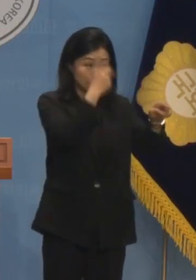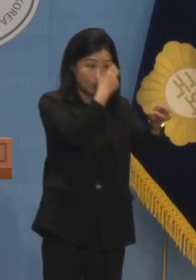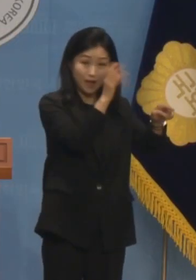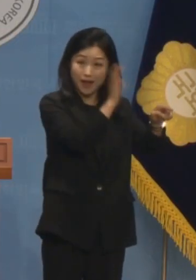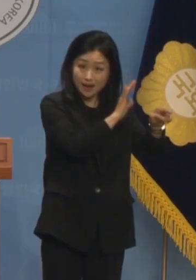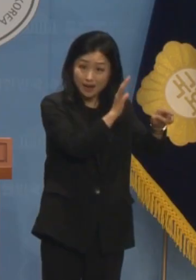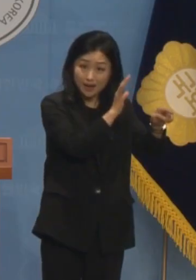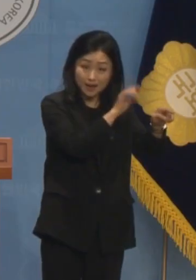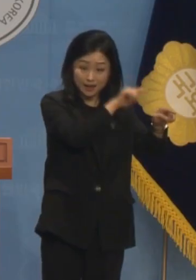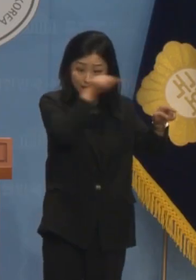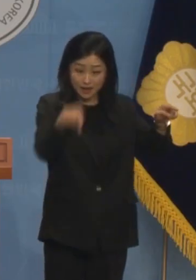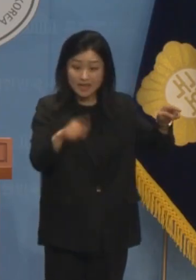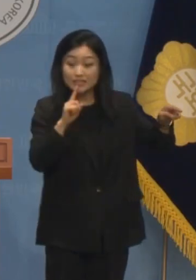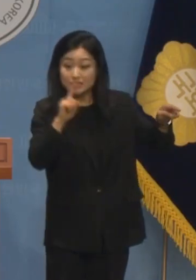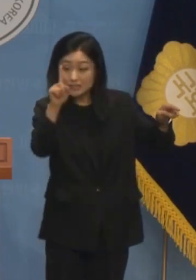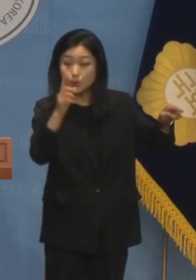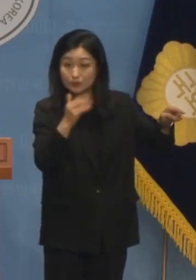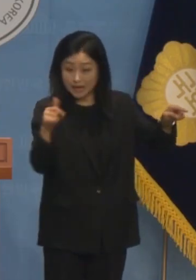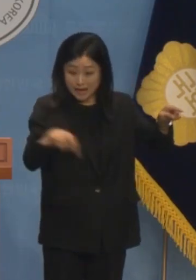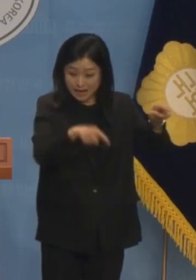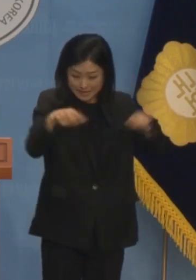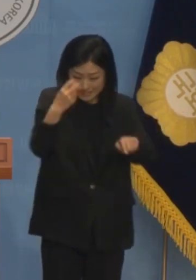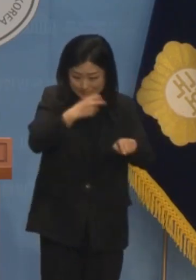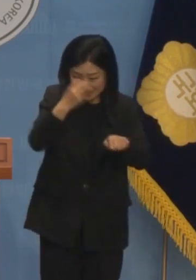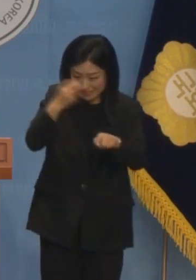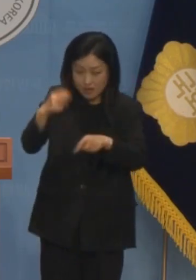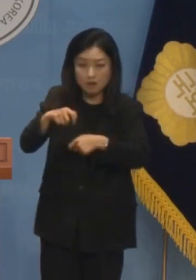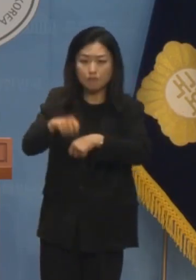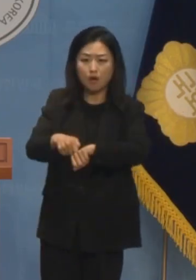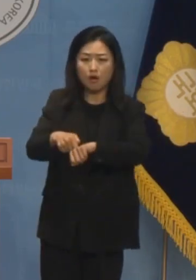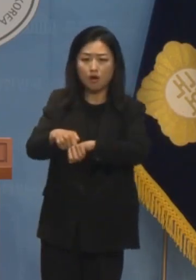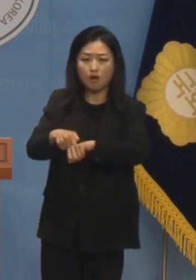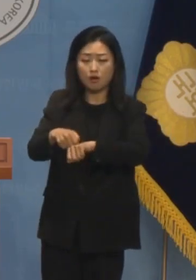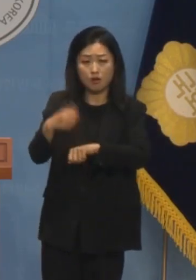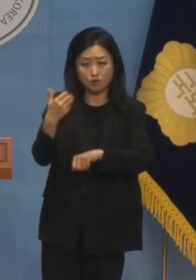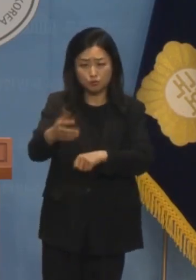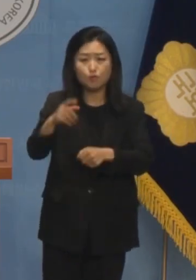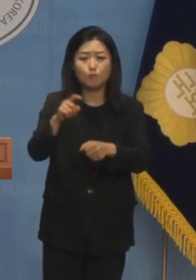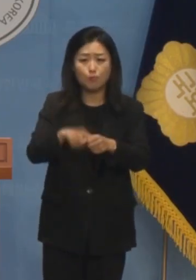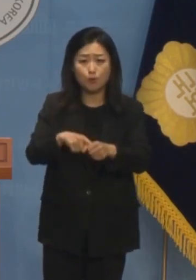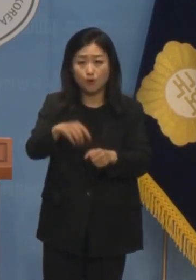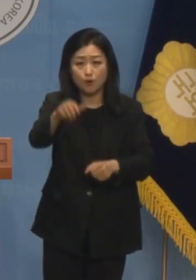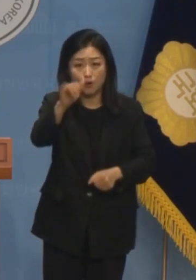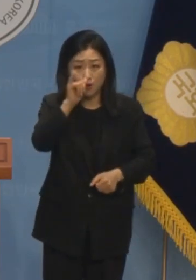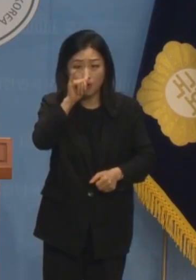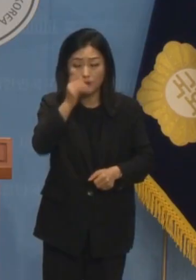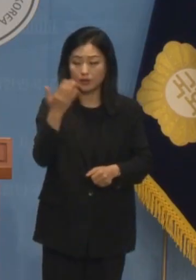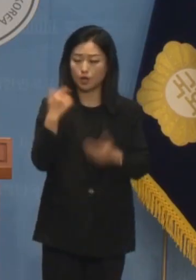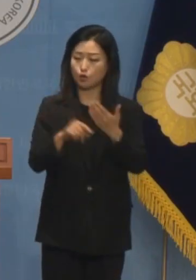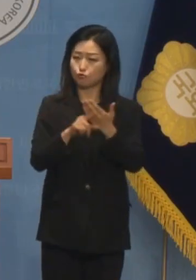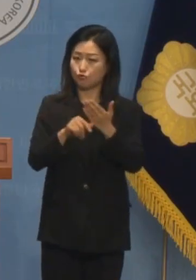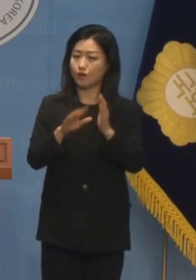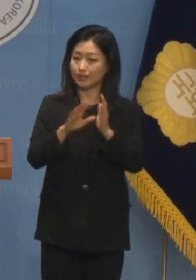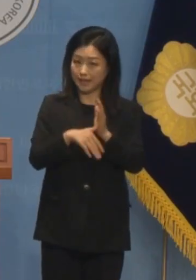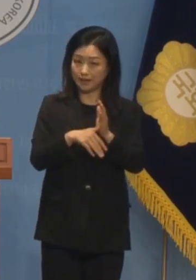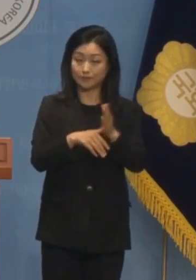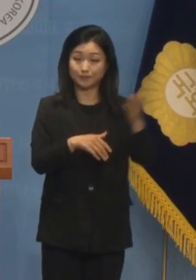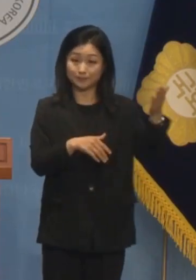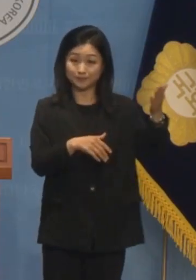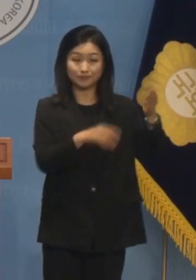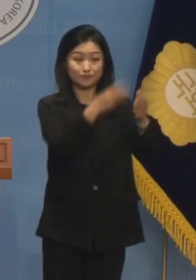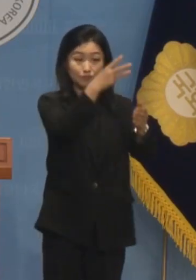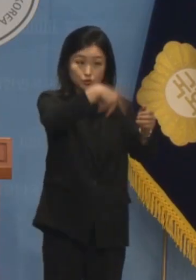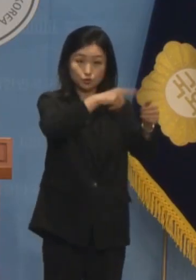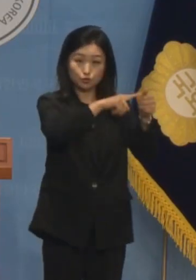않고 그 범죄를 신고한 사람들을 처벌하겠다는 겁니다. 지난해 9월 류일임 방심위원장의